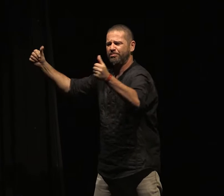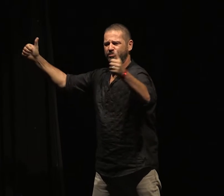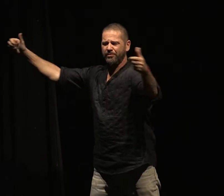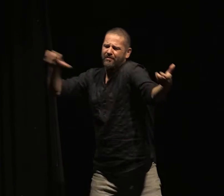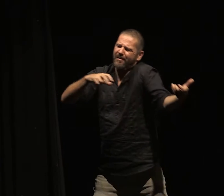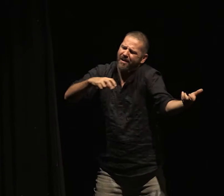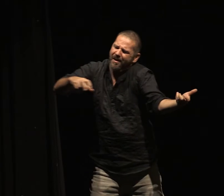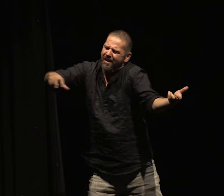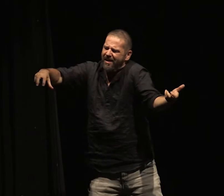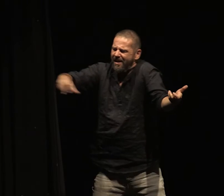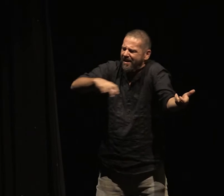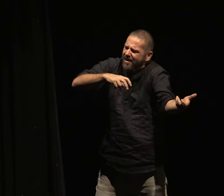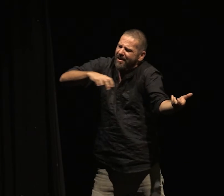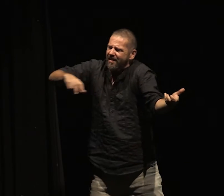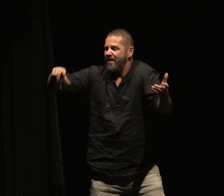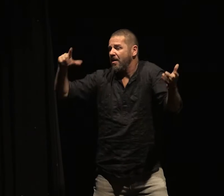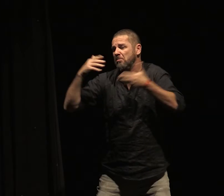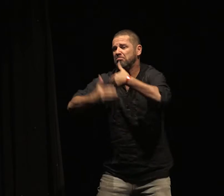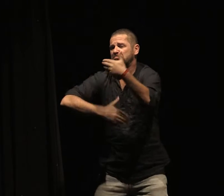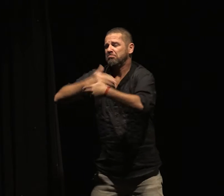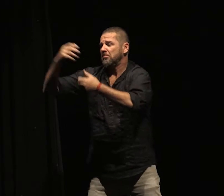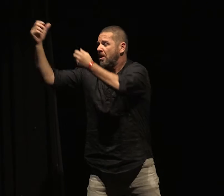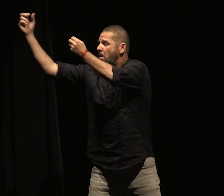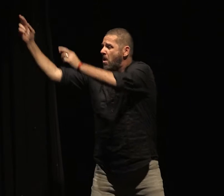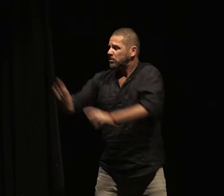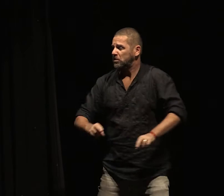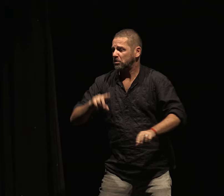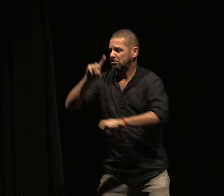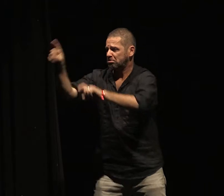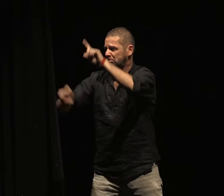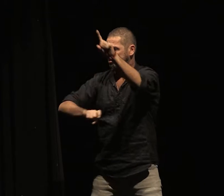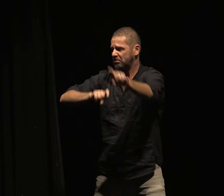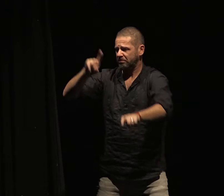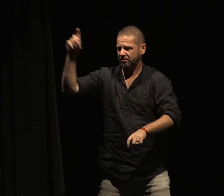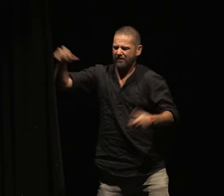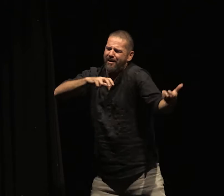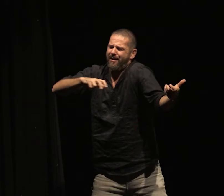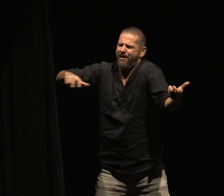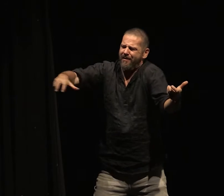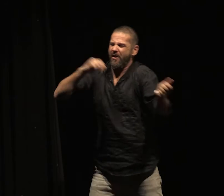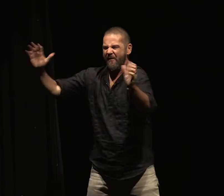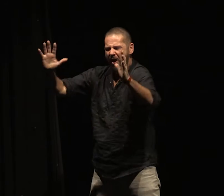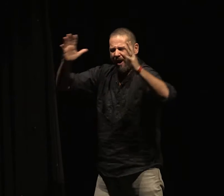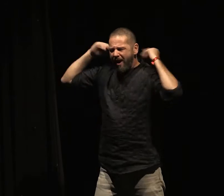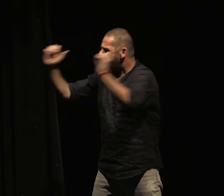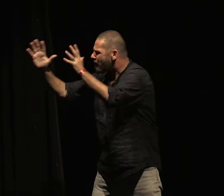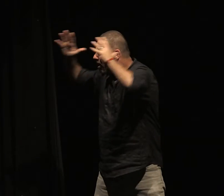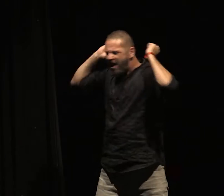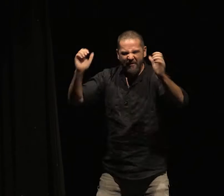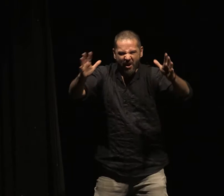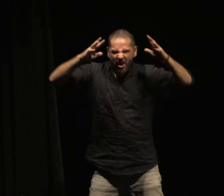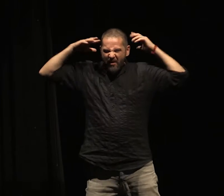peut-être reviendra. Les violons enflamment les forêts de cette obscurité lointaine, si lointaine. Les